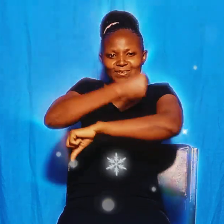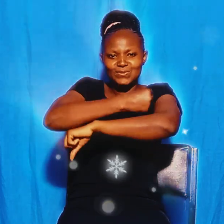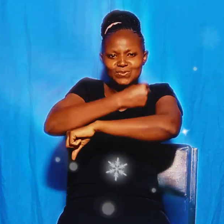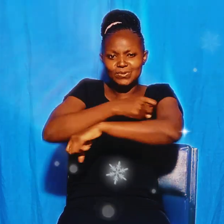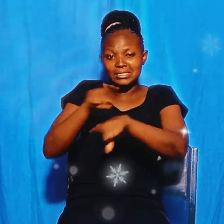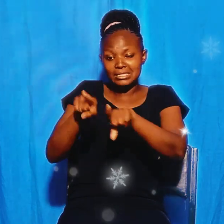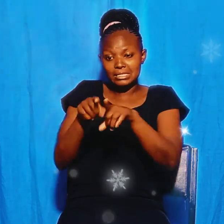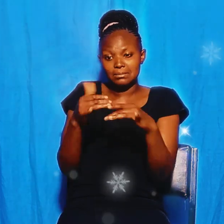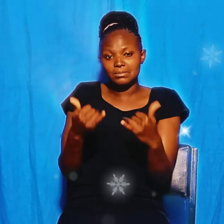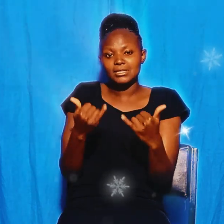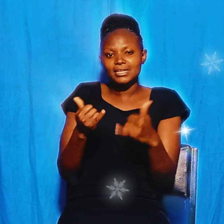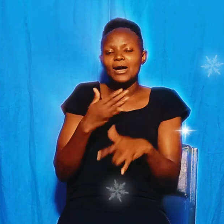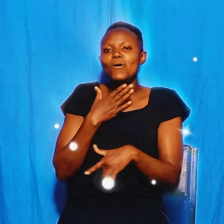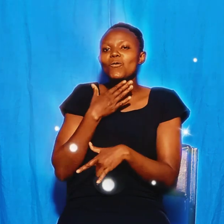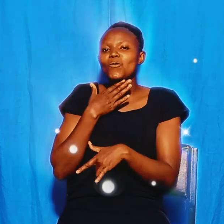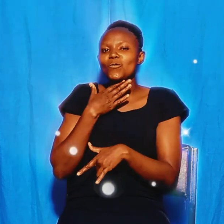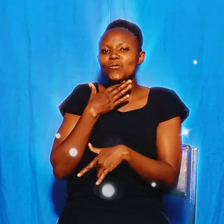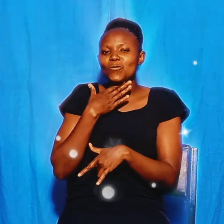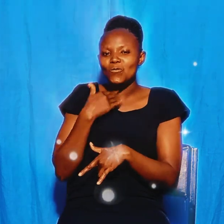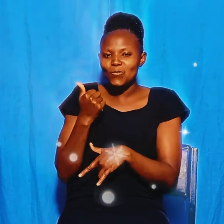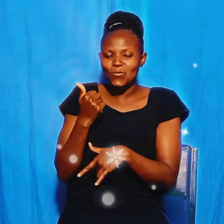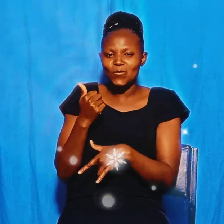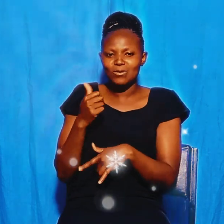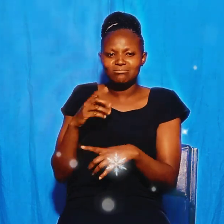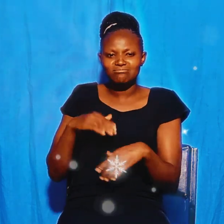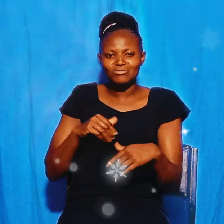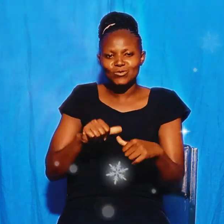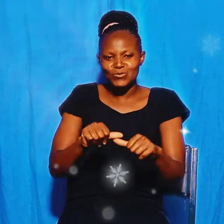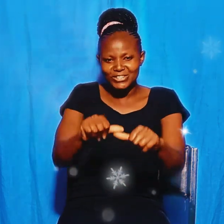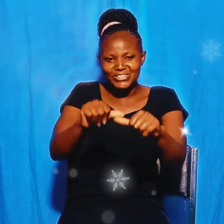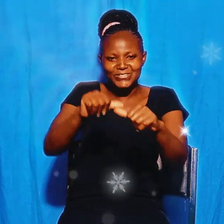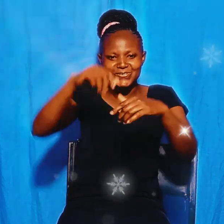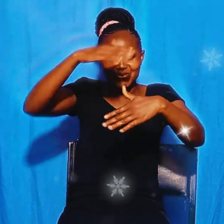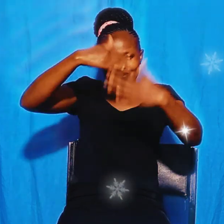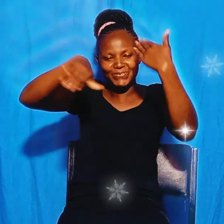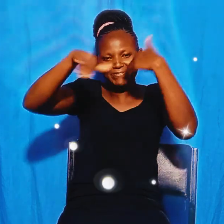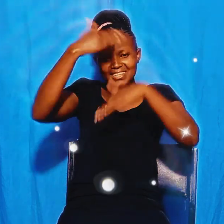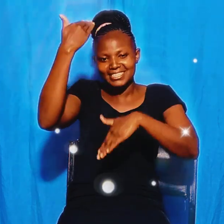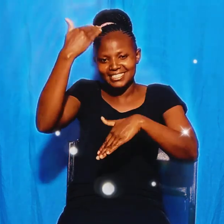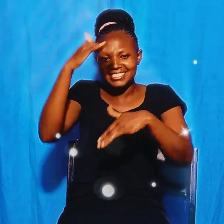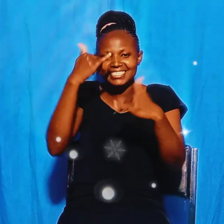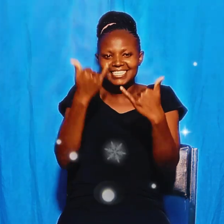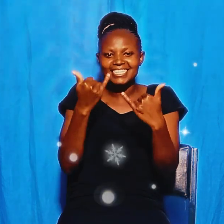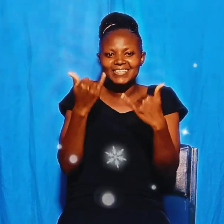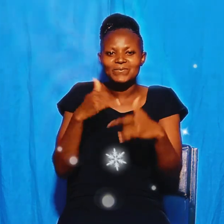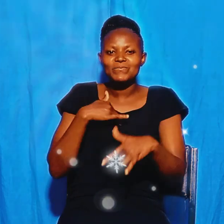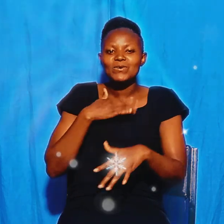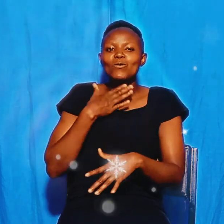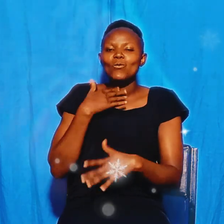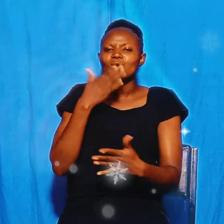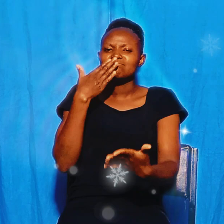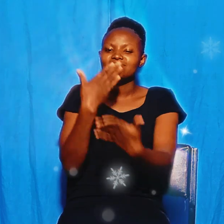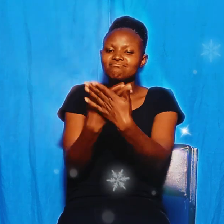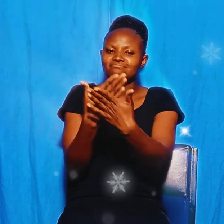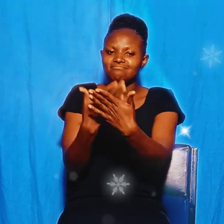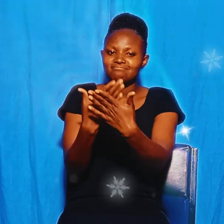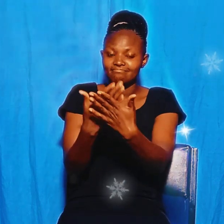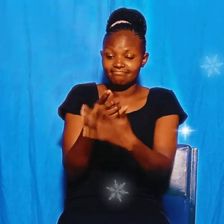Na mainoa. Nye nienda utunga mwea ni tundu. Kethi watimu